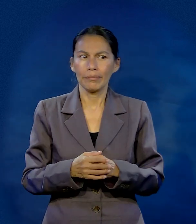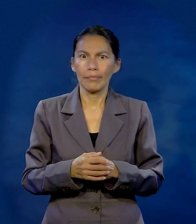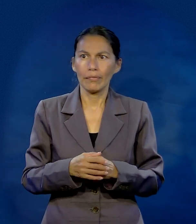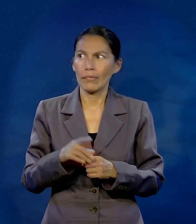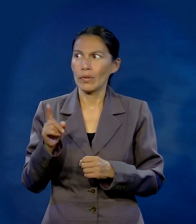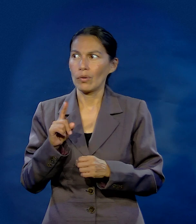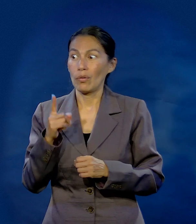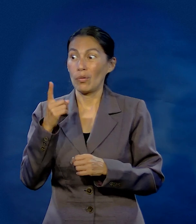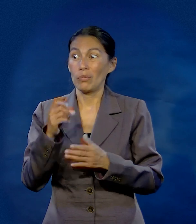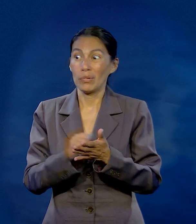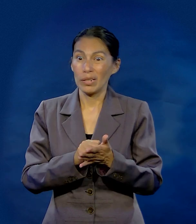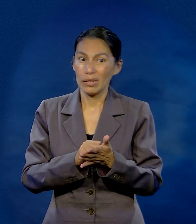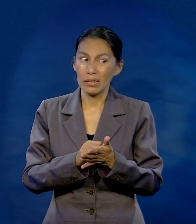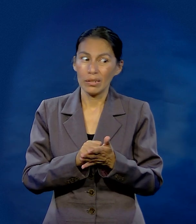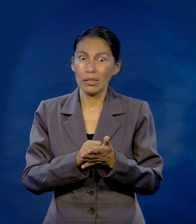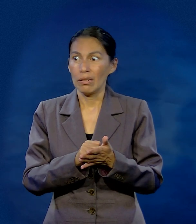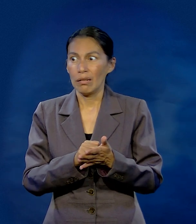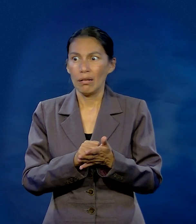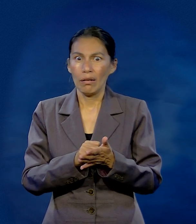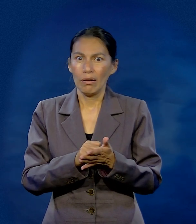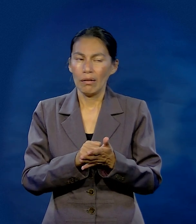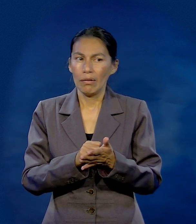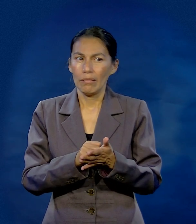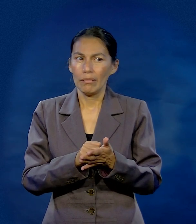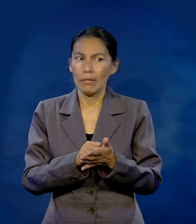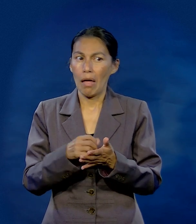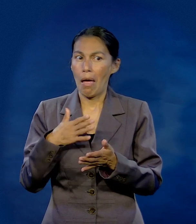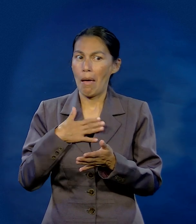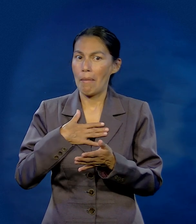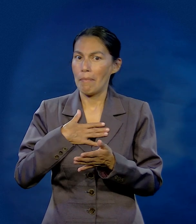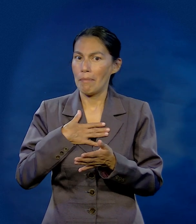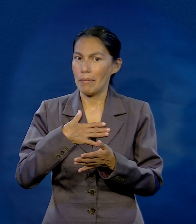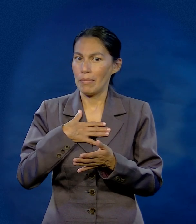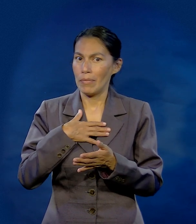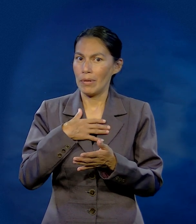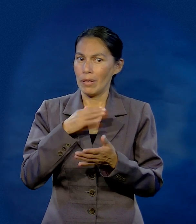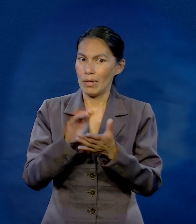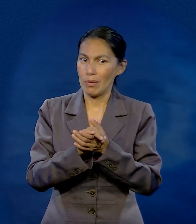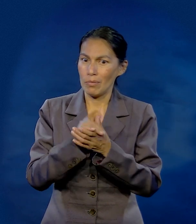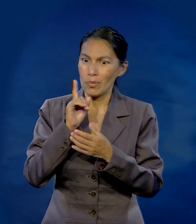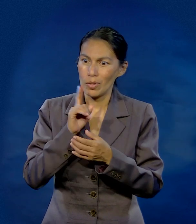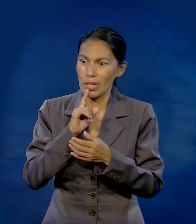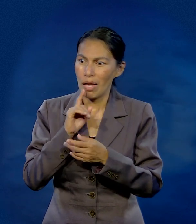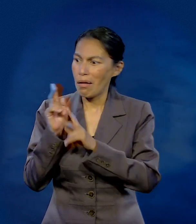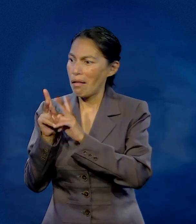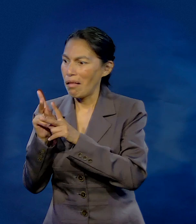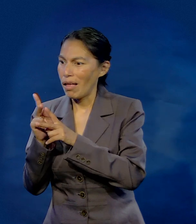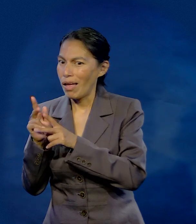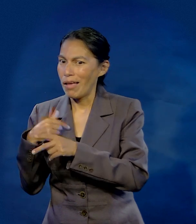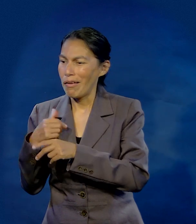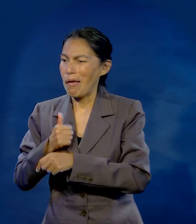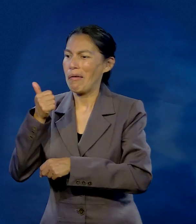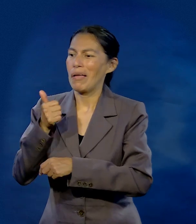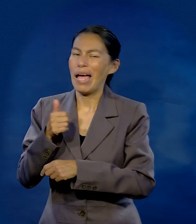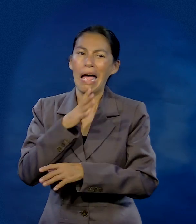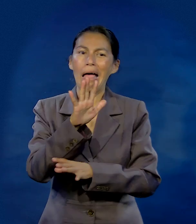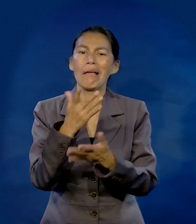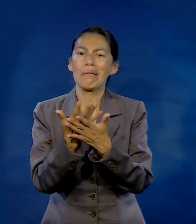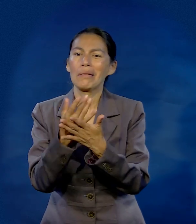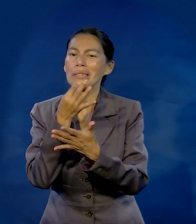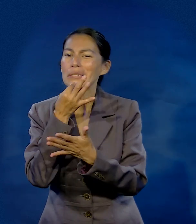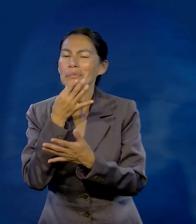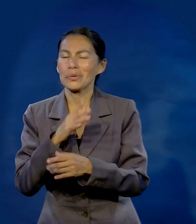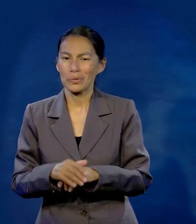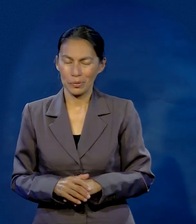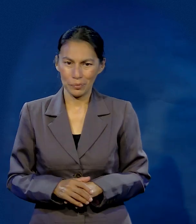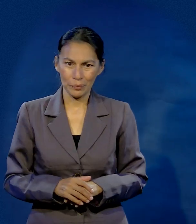que vas a viajar cuando abrochamos a los niños maletas tuvieron todo mi suegra mi esposa yo me subo abre la cochera para sacar el carro de